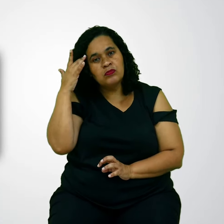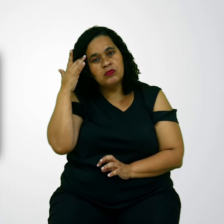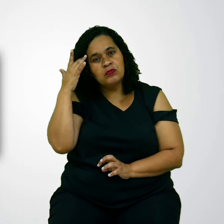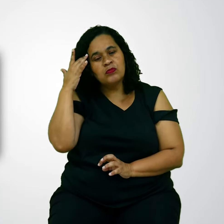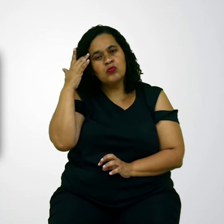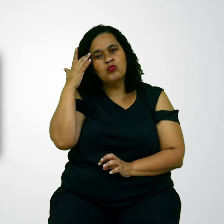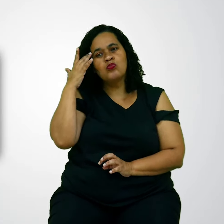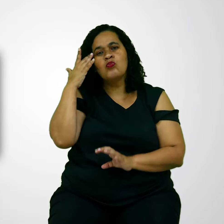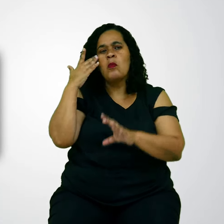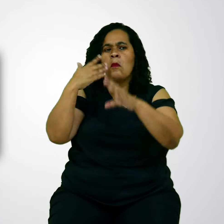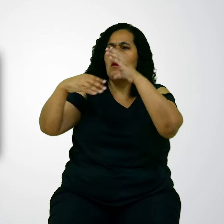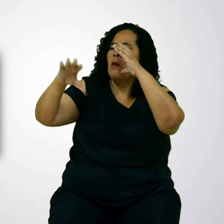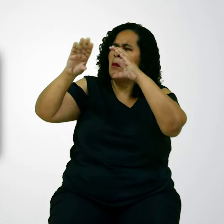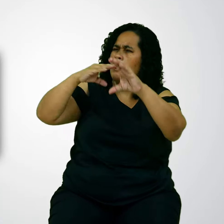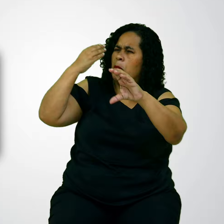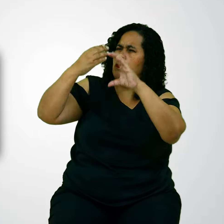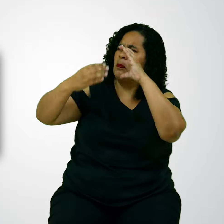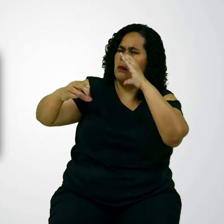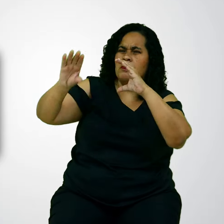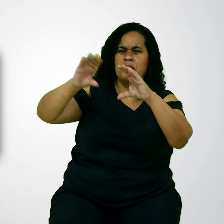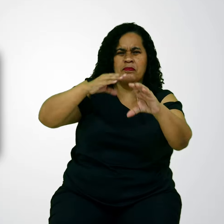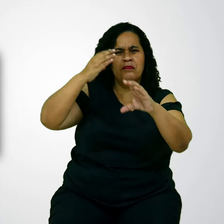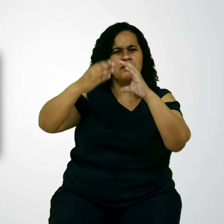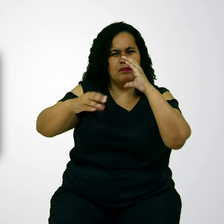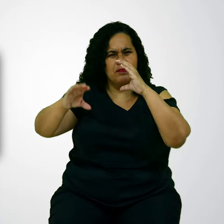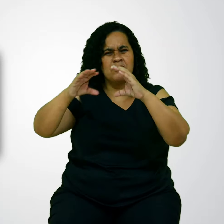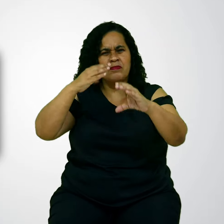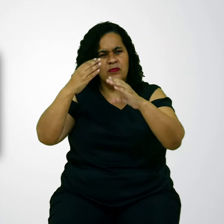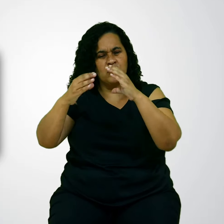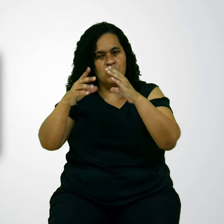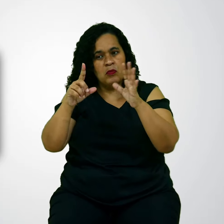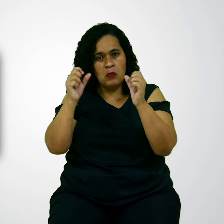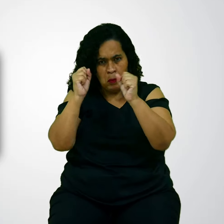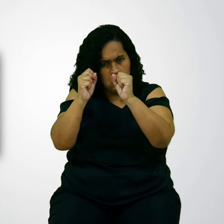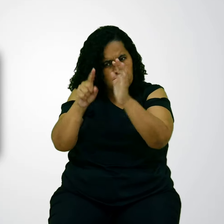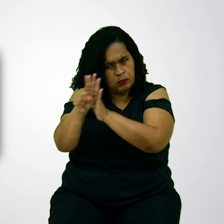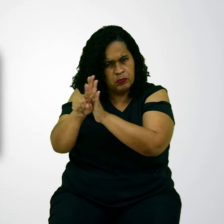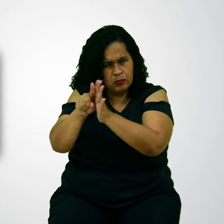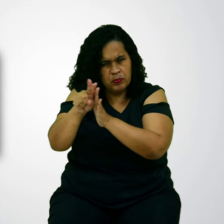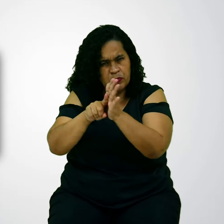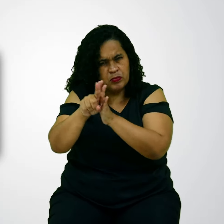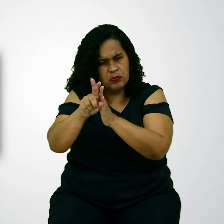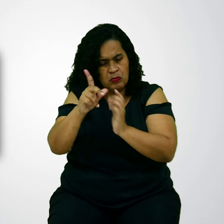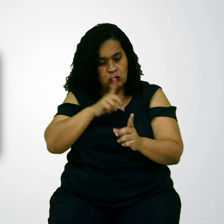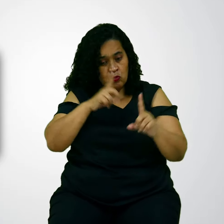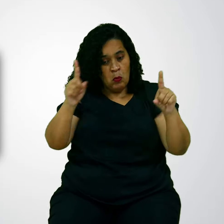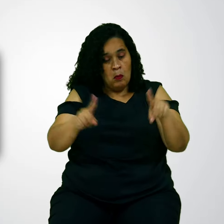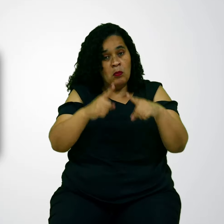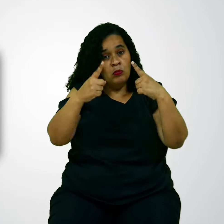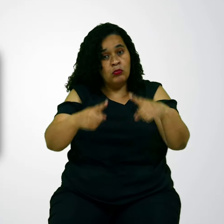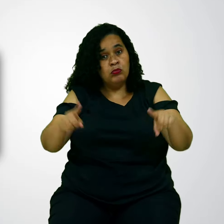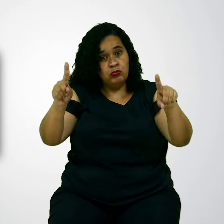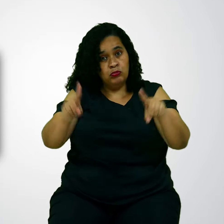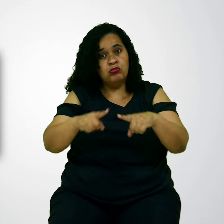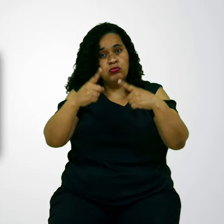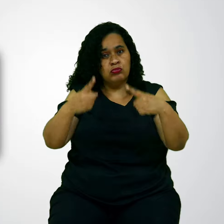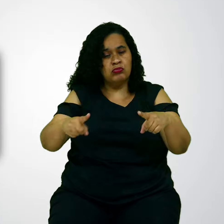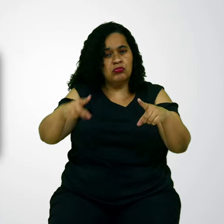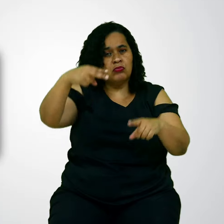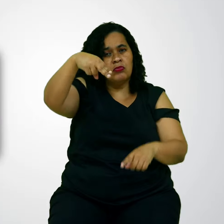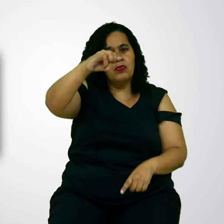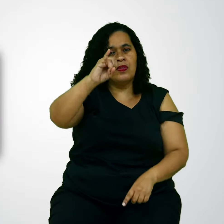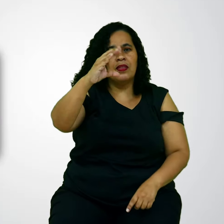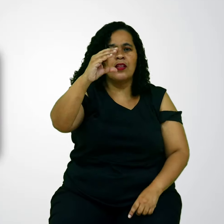cantavam. Vale a pena pesquisar, inclusive, as músicas de Nicholas von Zinzendorf. Ele